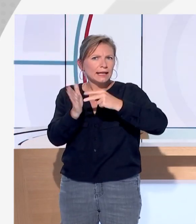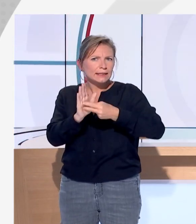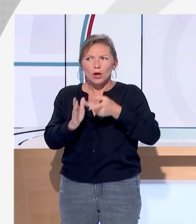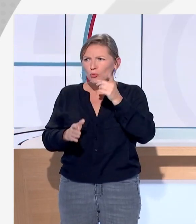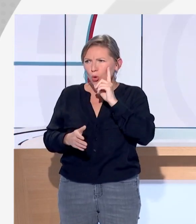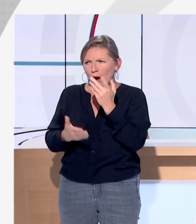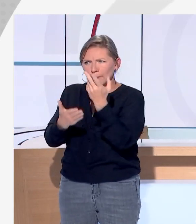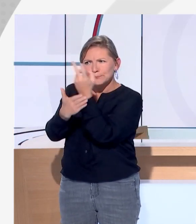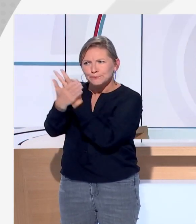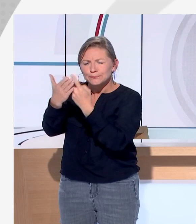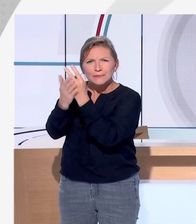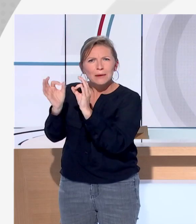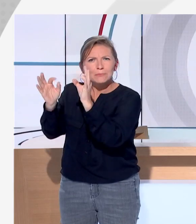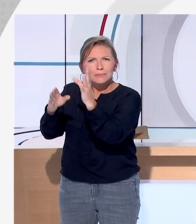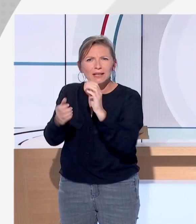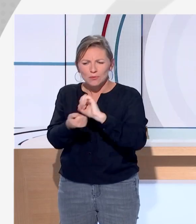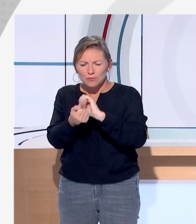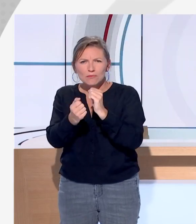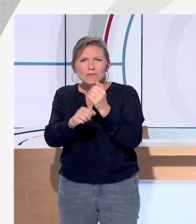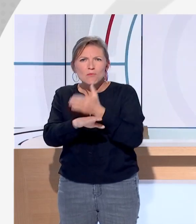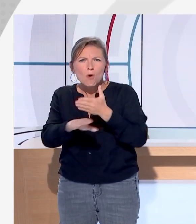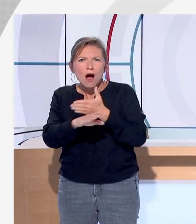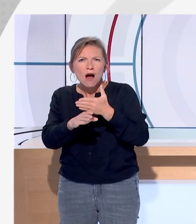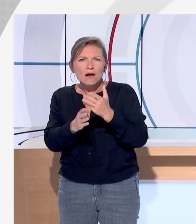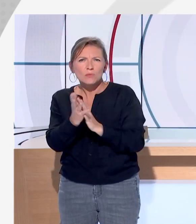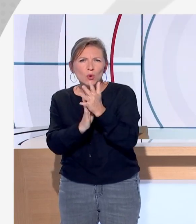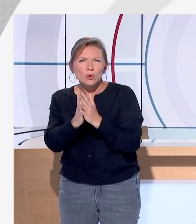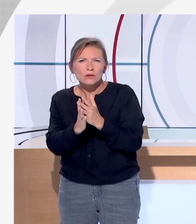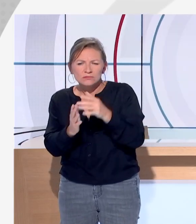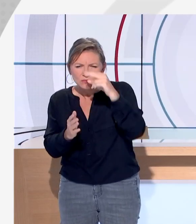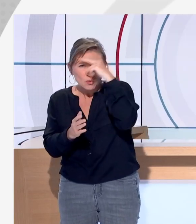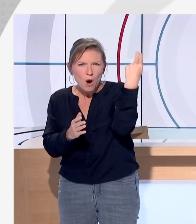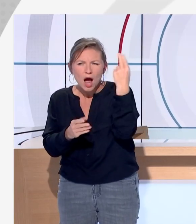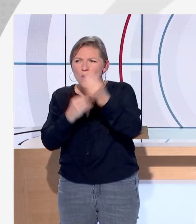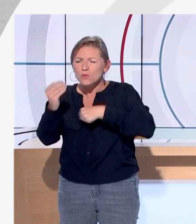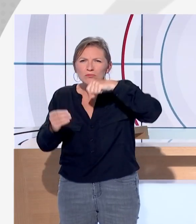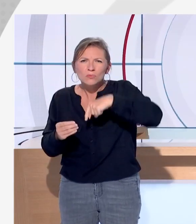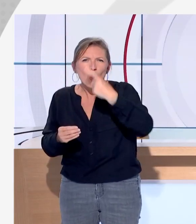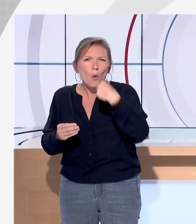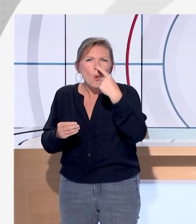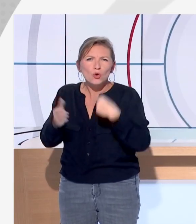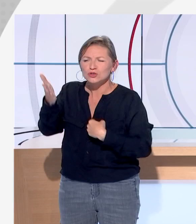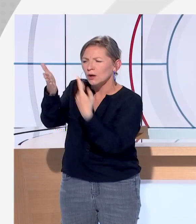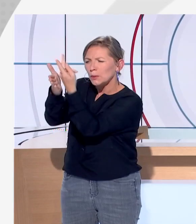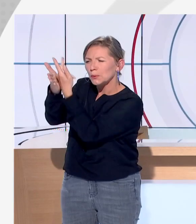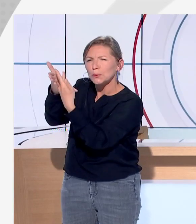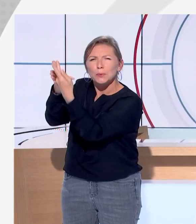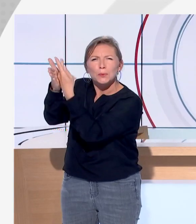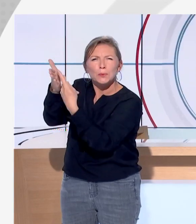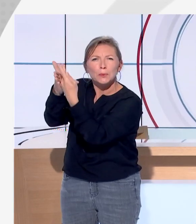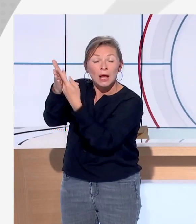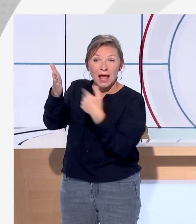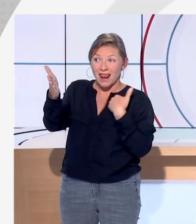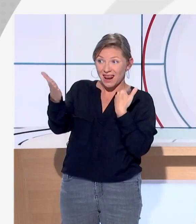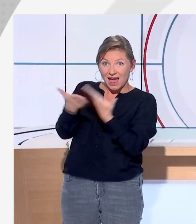peinture. Auparavant, on avait des charbons de bois ou des ocres rouges qui étaient posés sur le relief, éventuellement recouverts d'un voile,